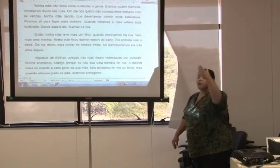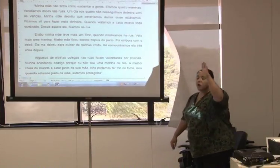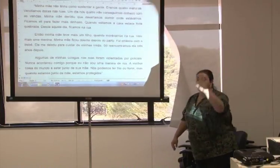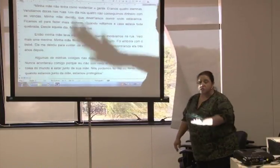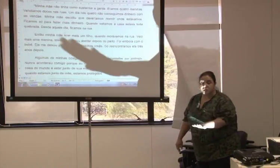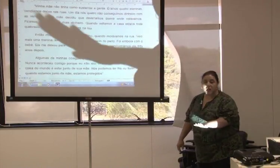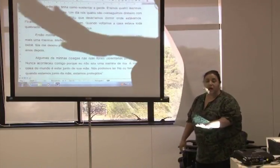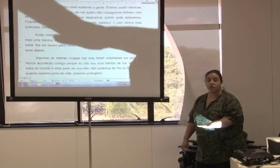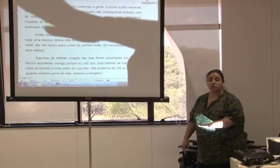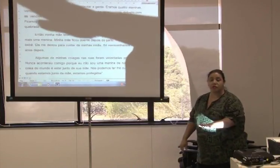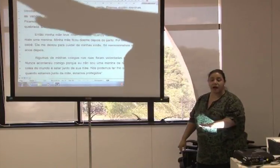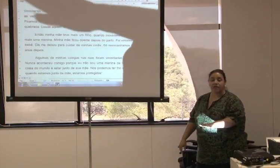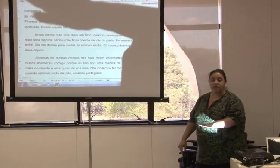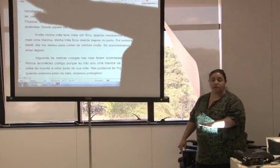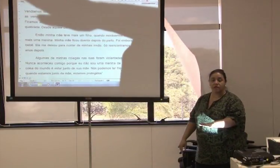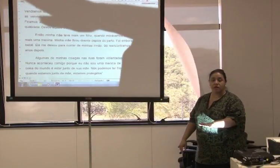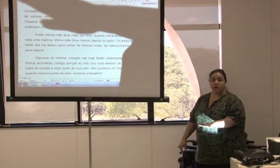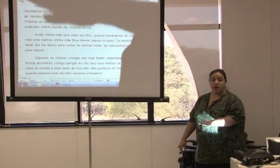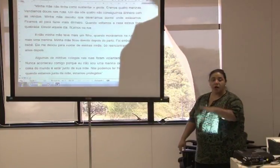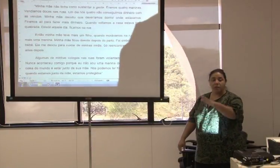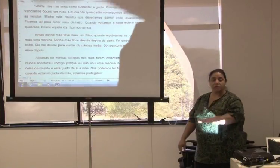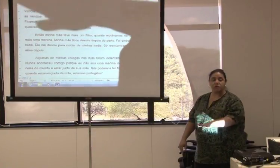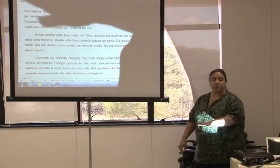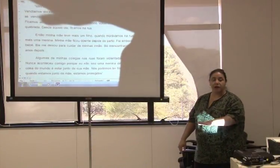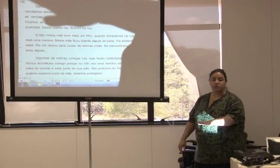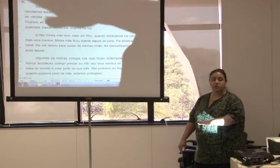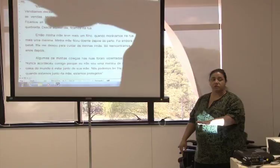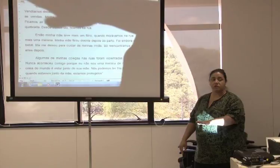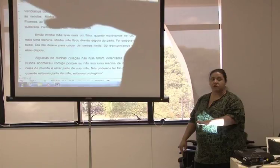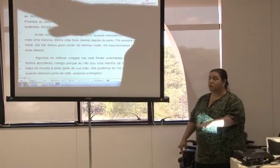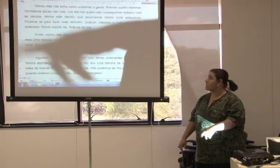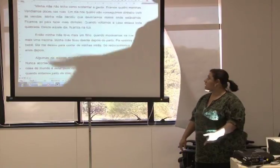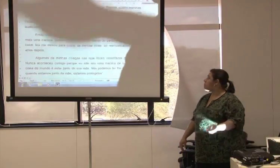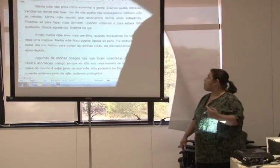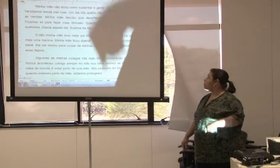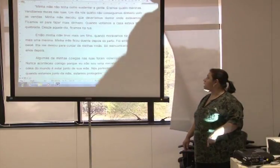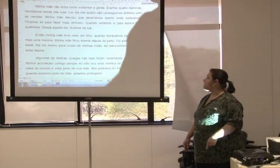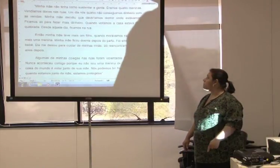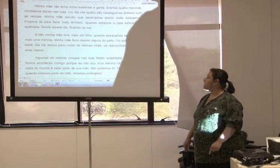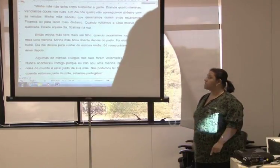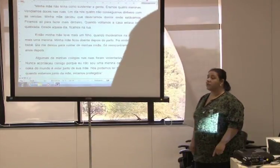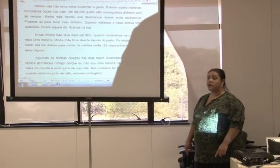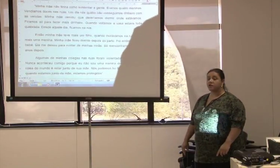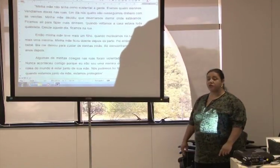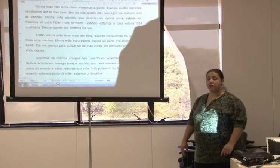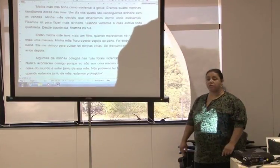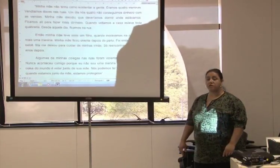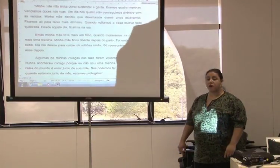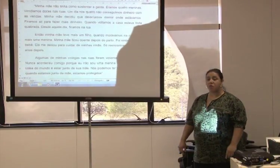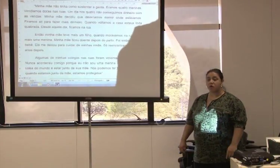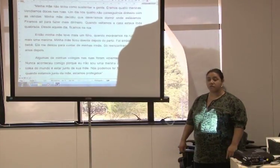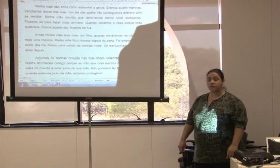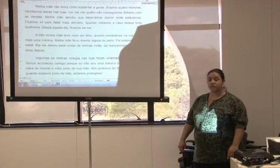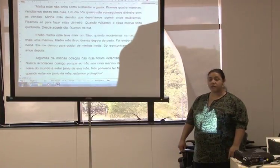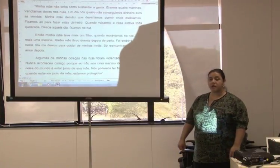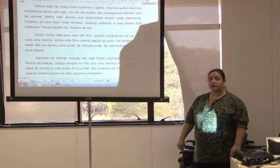eu indiquei aonde eu estava. É o mesmo espaço. E, por fim, desde aquele dia, ficamos na rua.